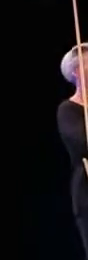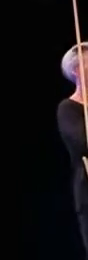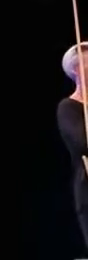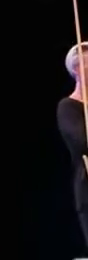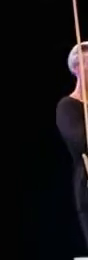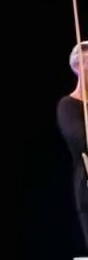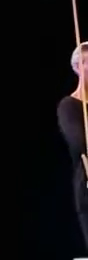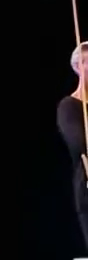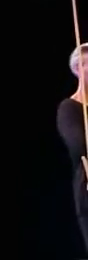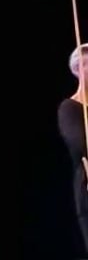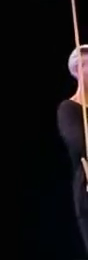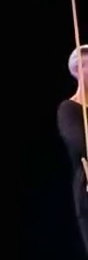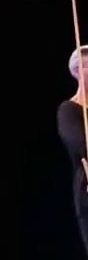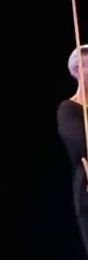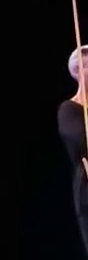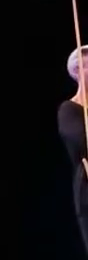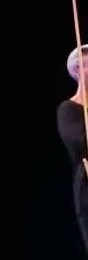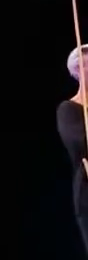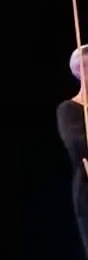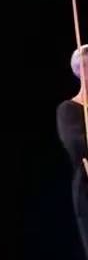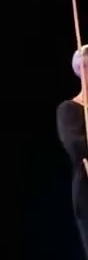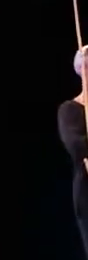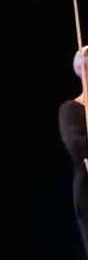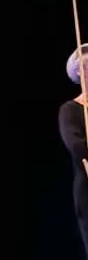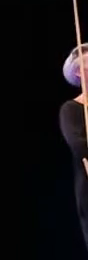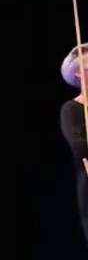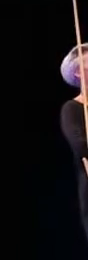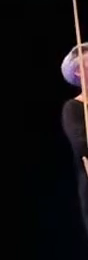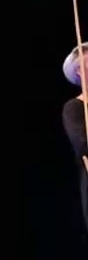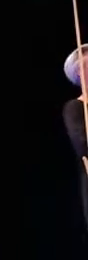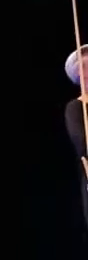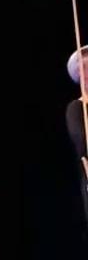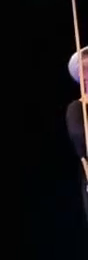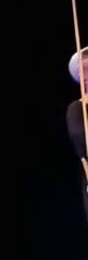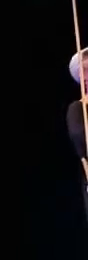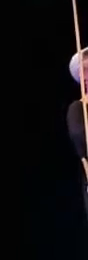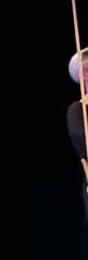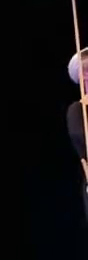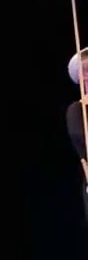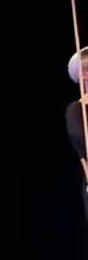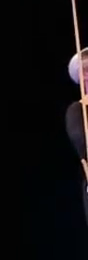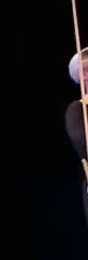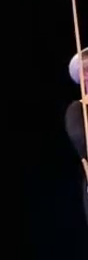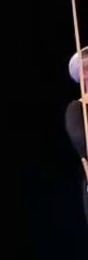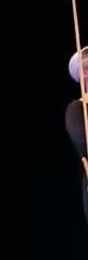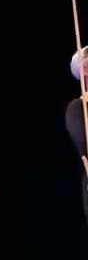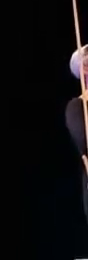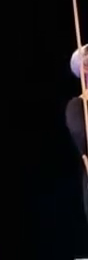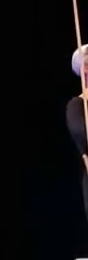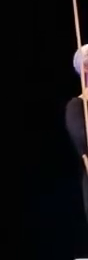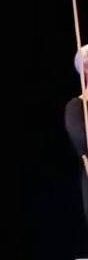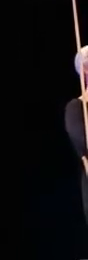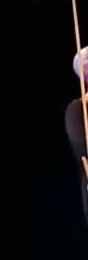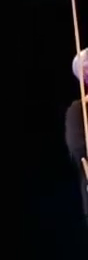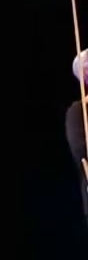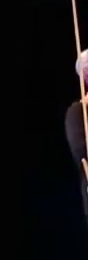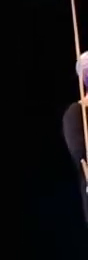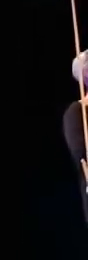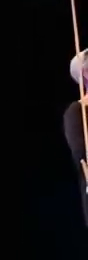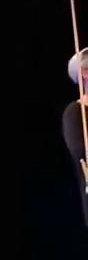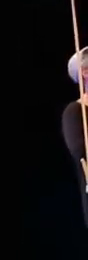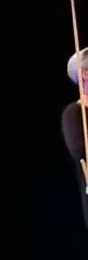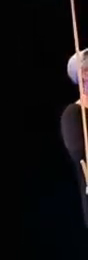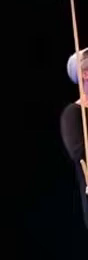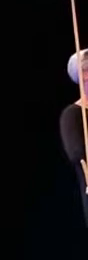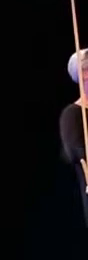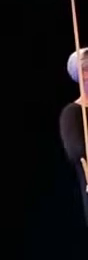Och därefter görs nya avtal för det de kommer fram till. Och i år samlas de i Paris. Och det här mötet